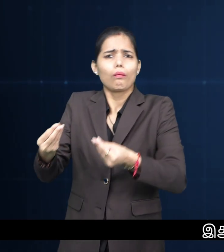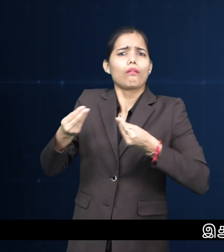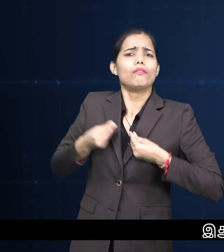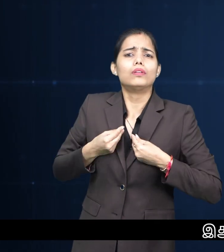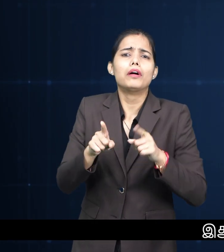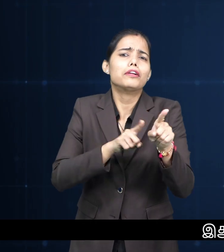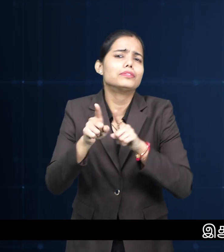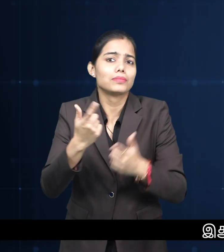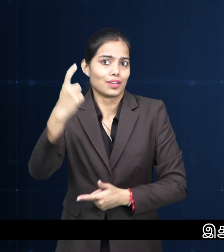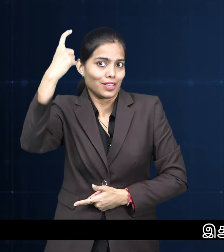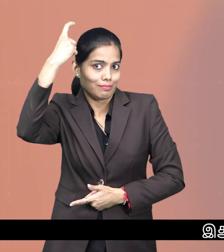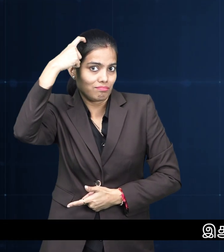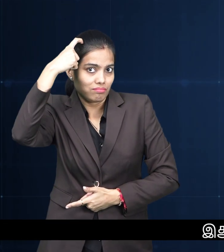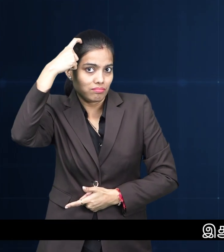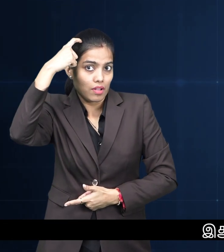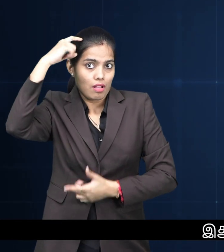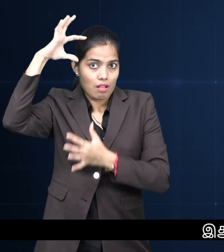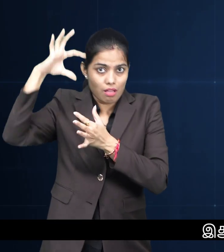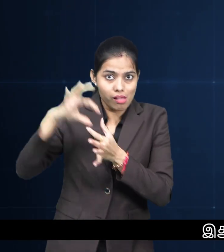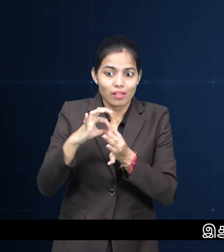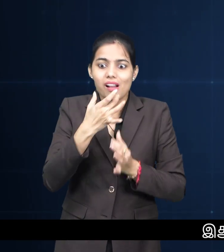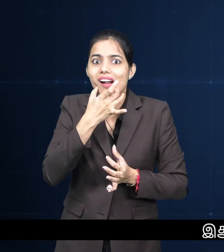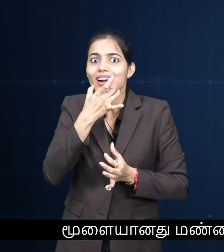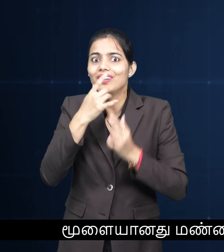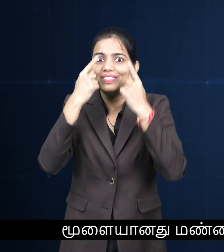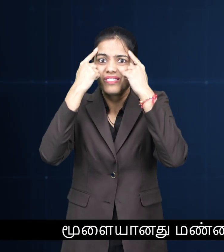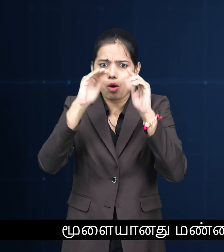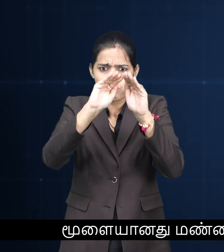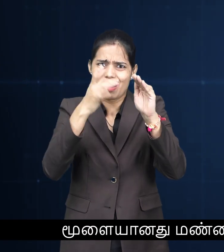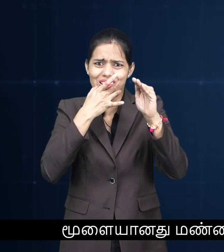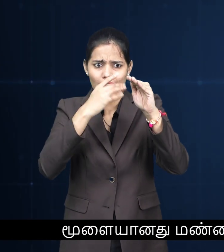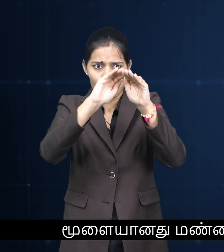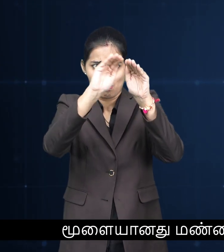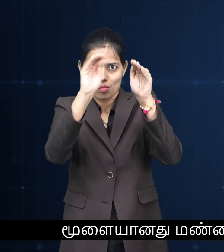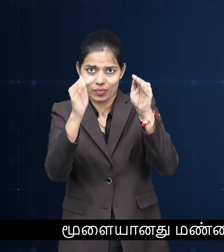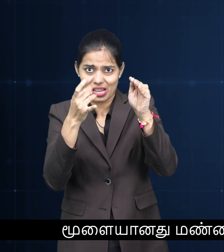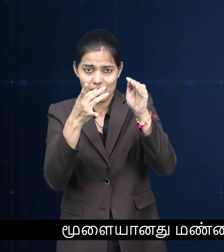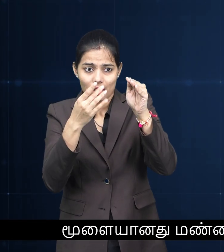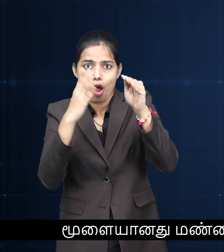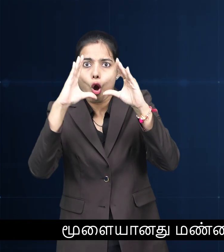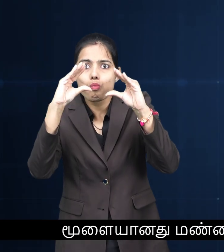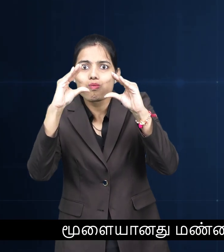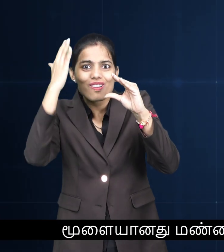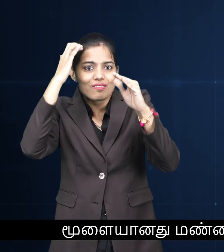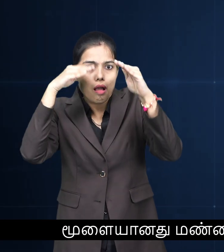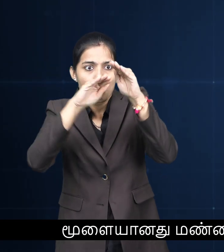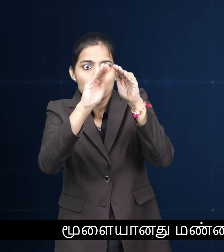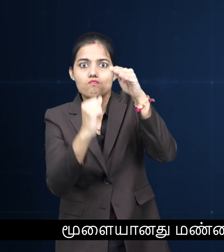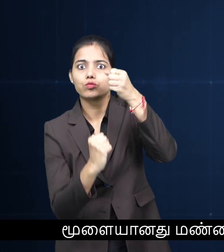இது உறுப்புகளை பாதுகாக்கிறது. உதாரணமாக மூளையானது மண்டை ஓட்டால்